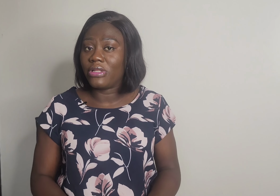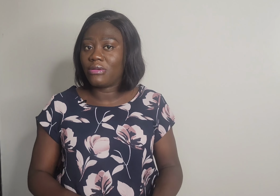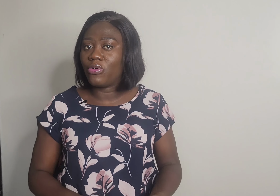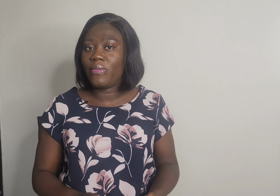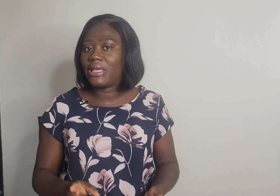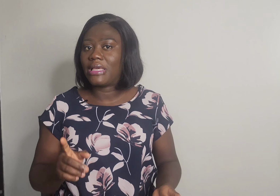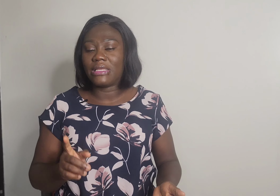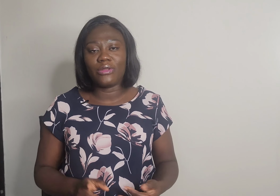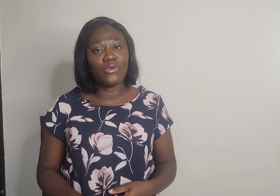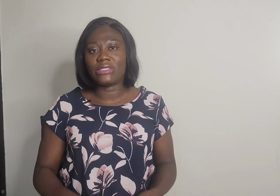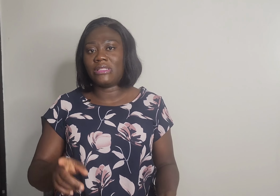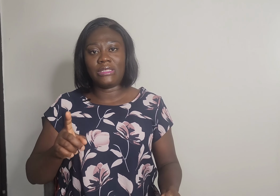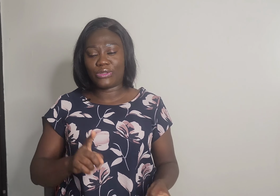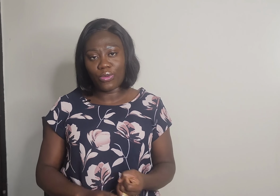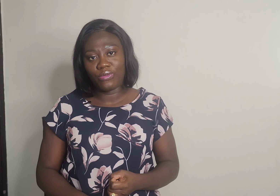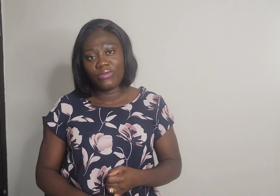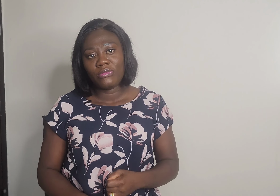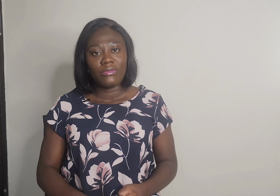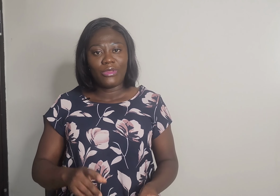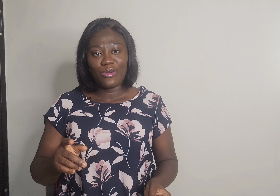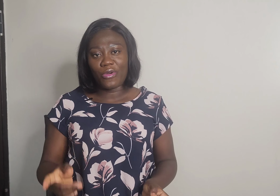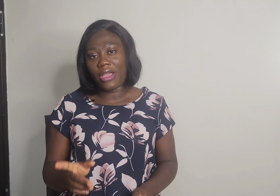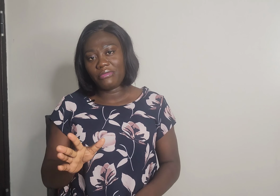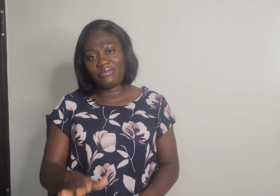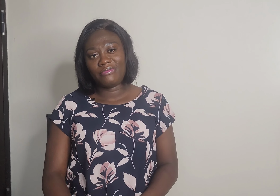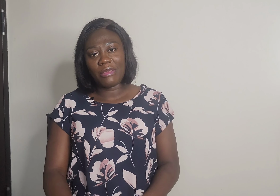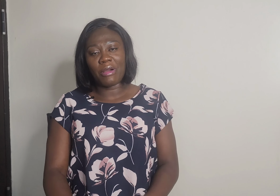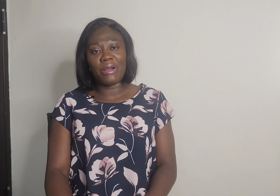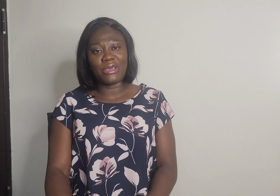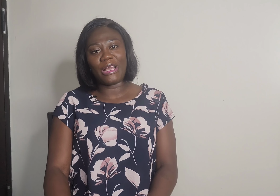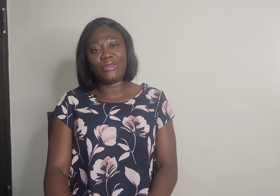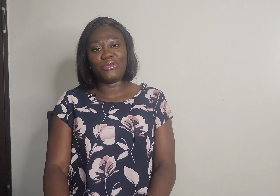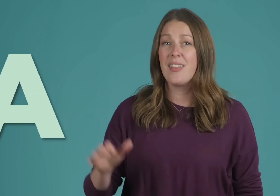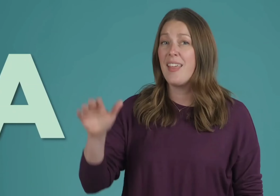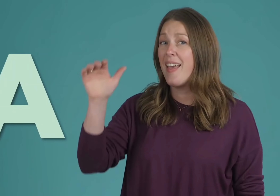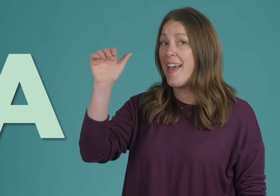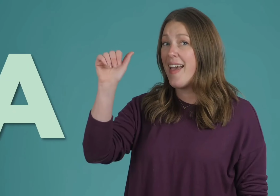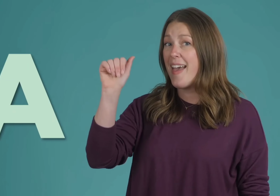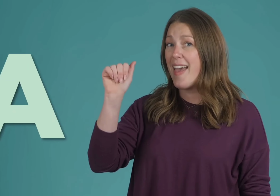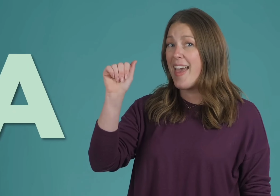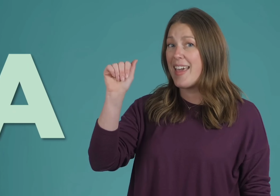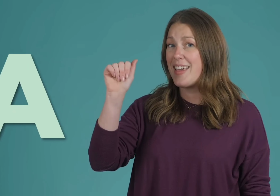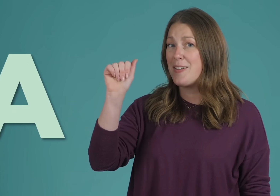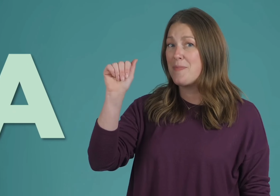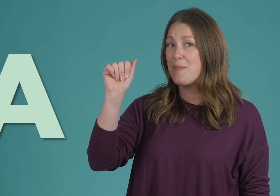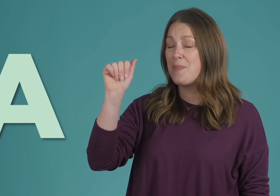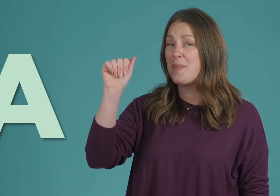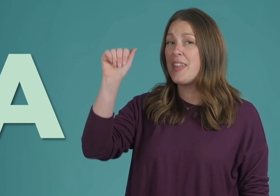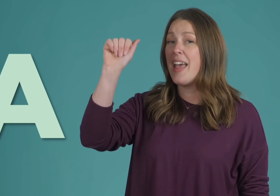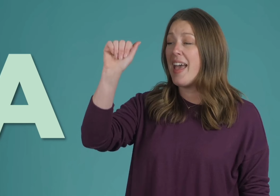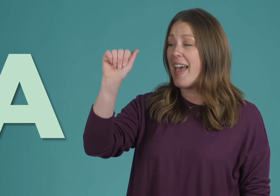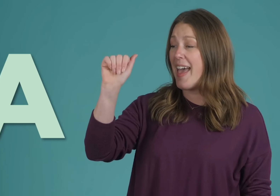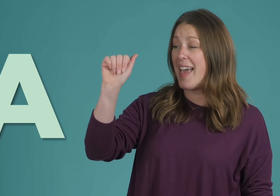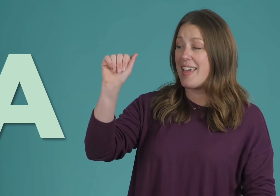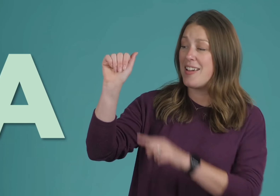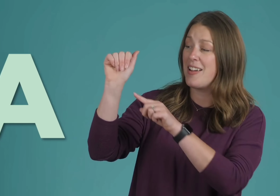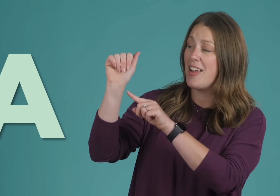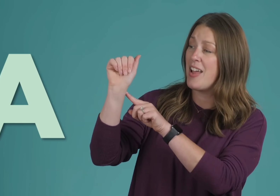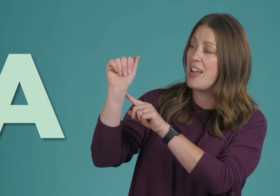gbọ́ bẹ́ẹ̀ kéde ni wọ́n sì lè sọ. Ó yá, ẹ máa bá mi ká lọ. Lẹ́tà A. Ẹ máa